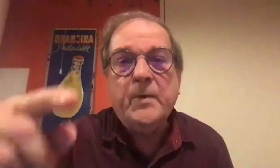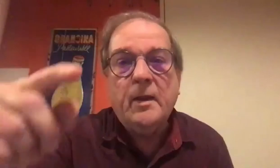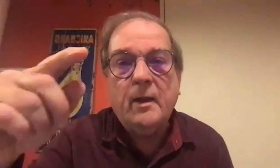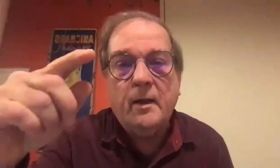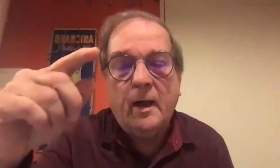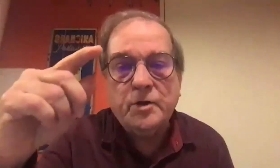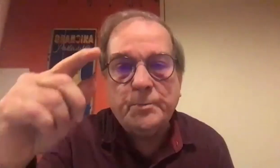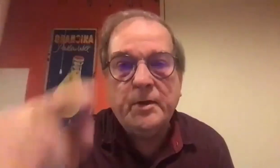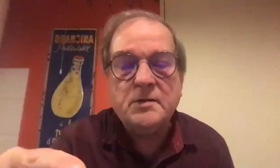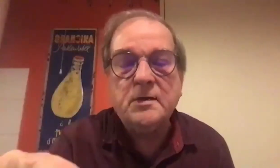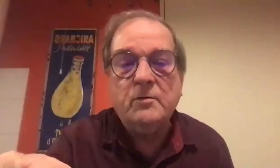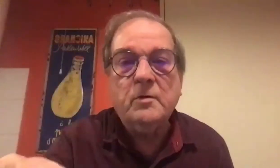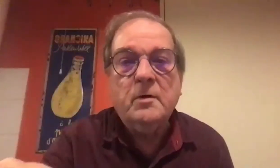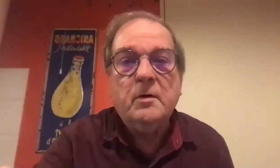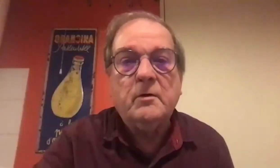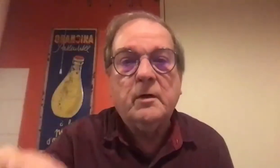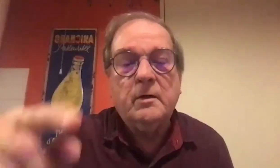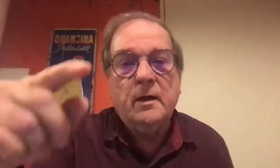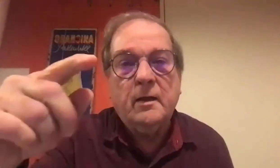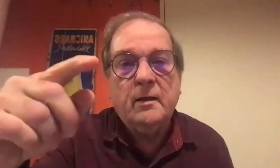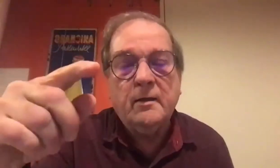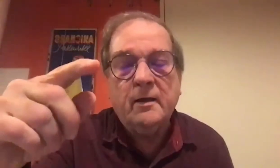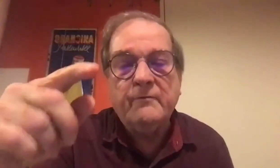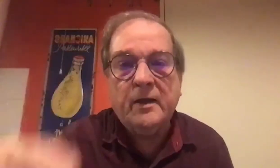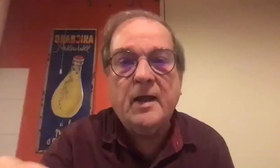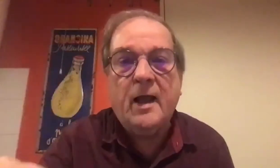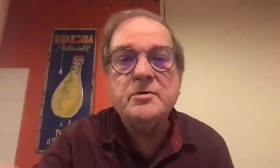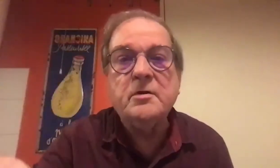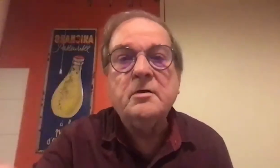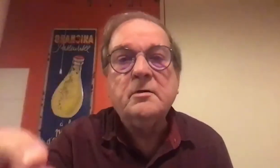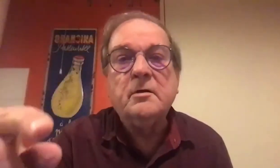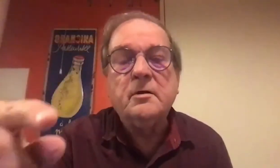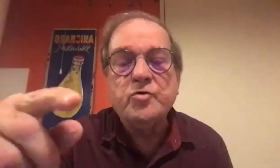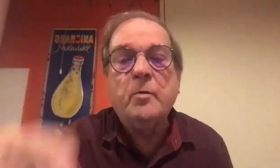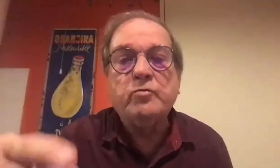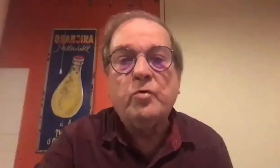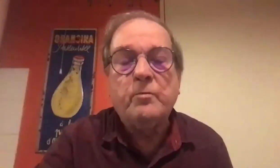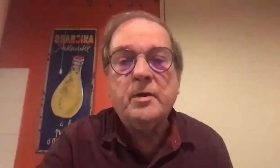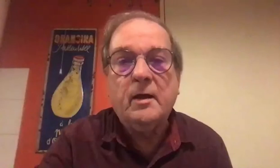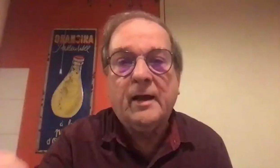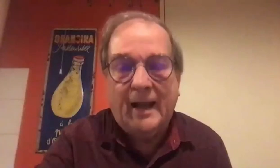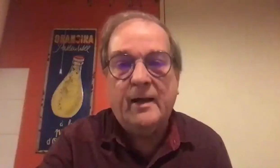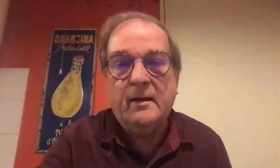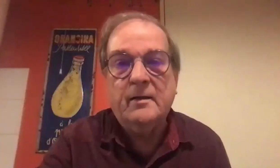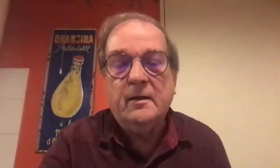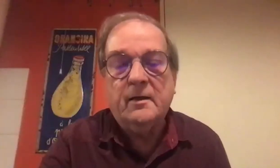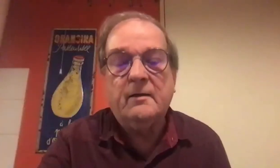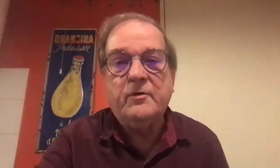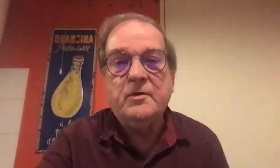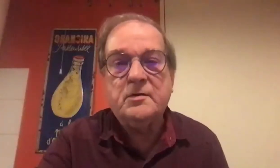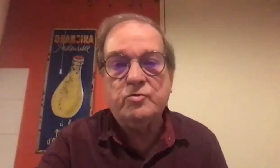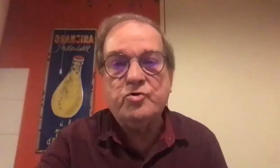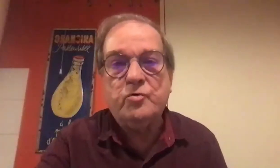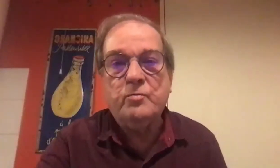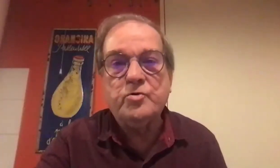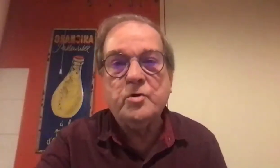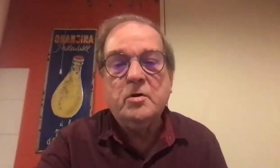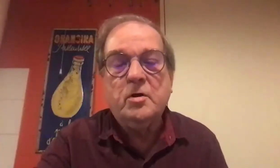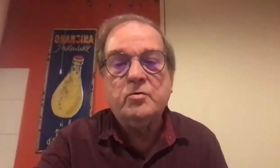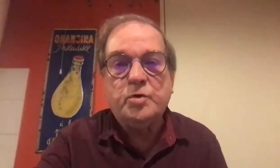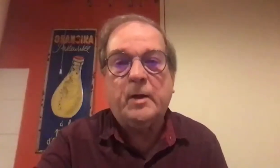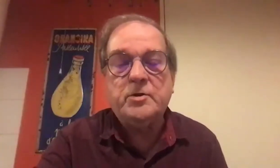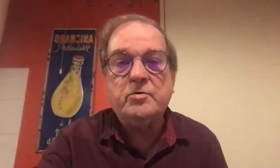dela a aspiração e a verdade de uma autonomia clara na definição dos